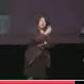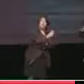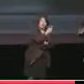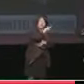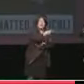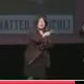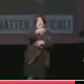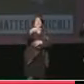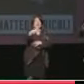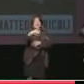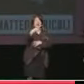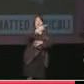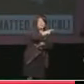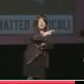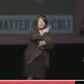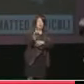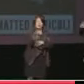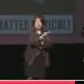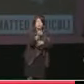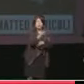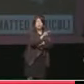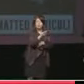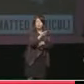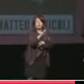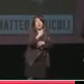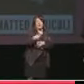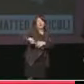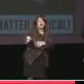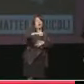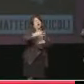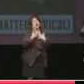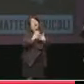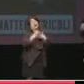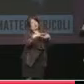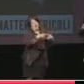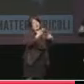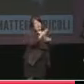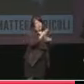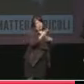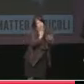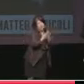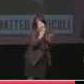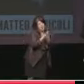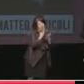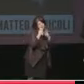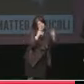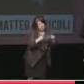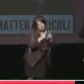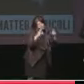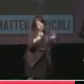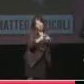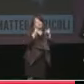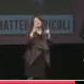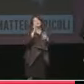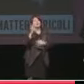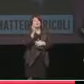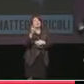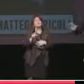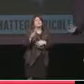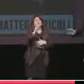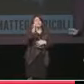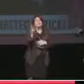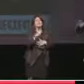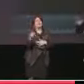Pericoli insieme due illustratori fra i più amati dal mondo del libro poi incontri anche particolari per esempio Zero Calcare da una parte